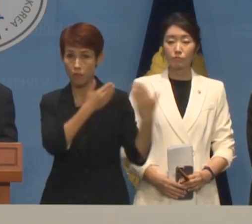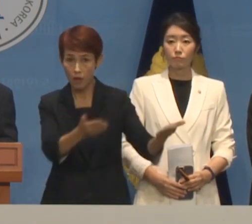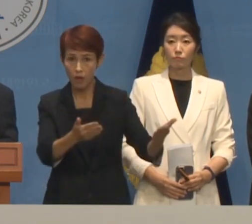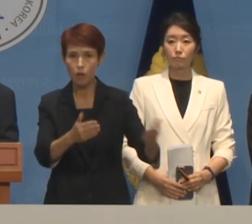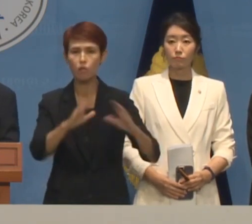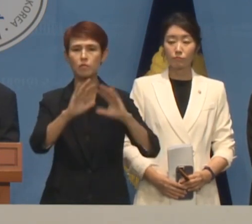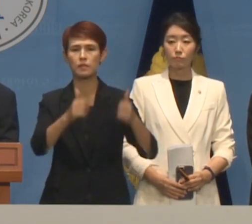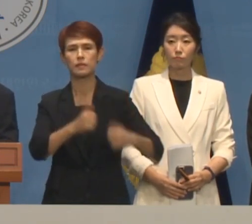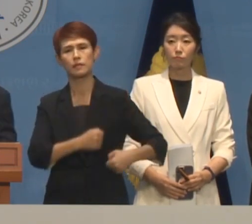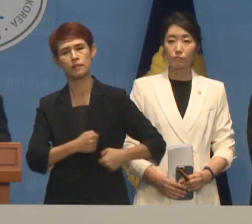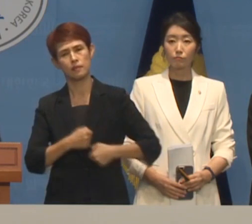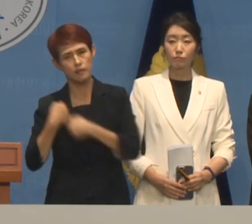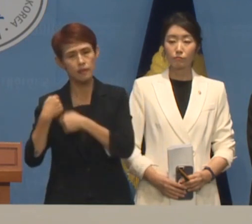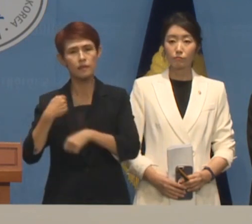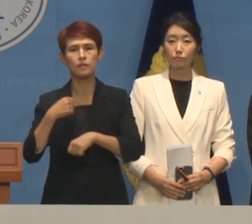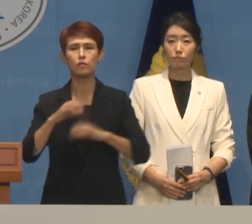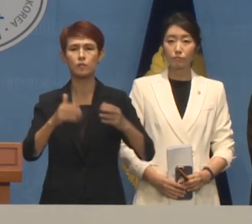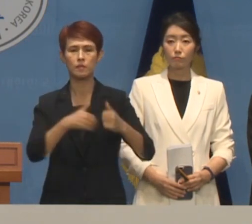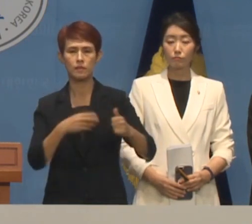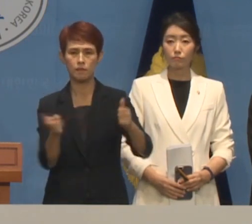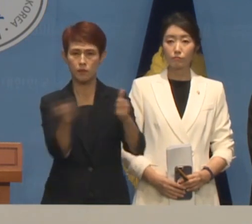행위입니다.